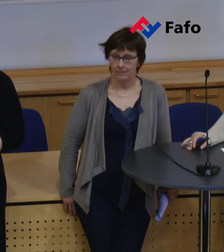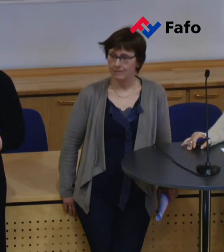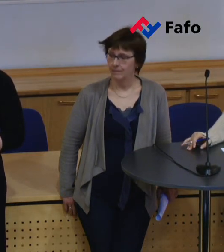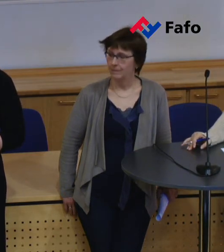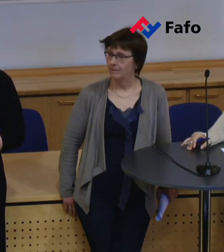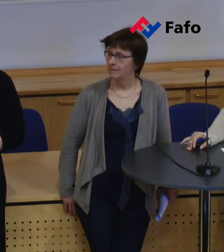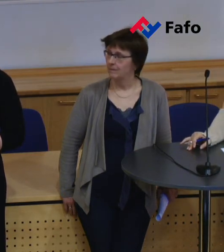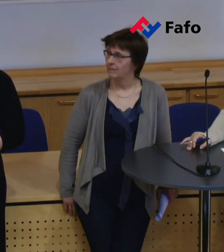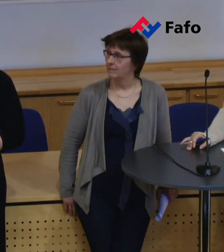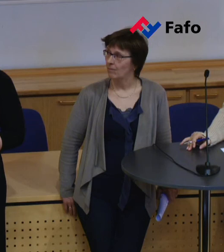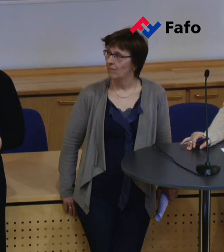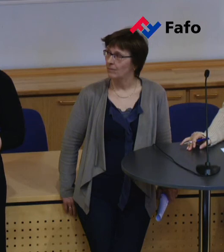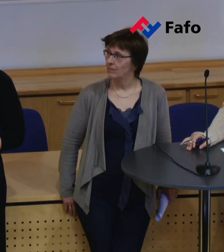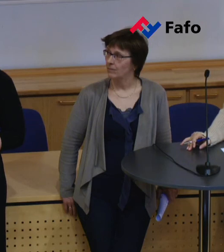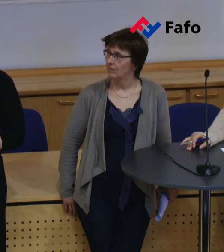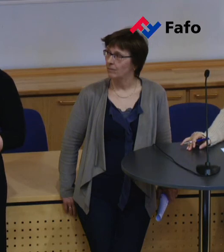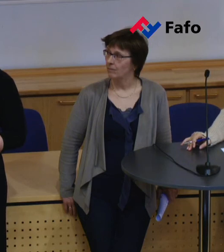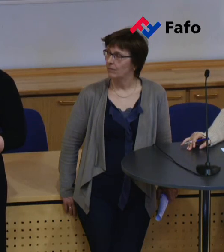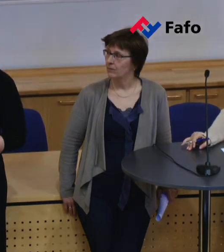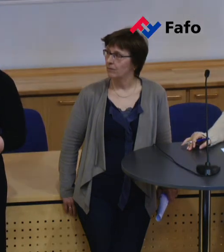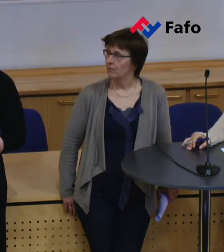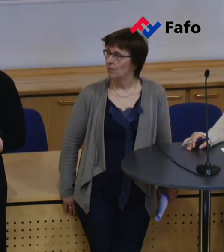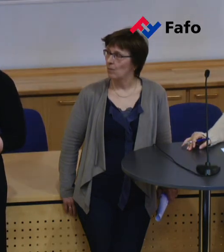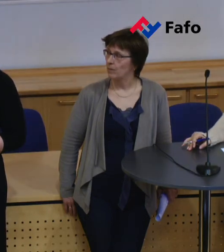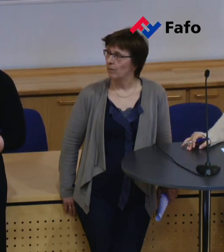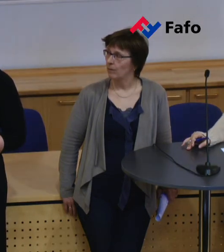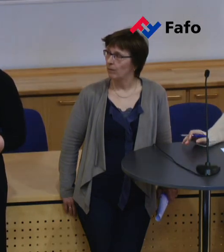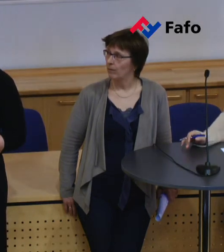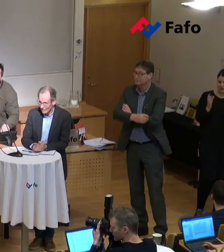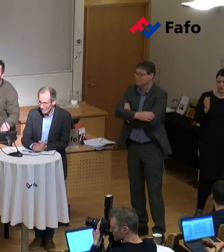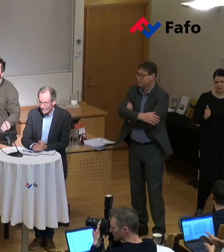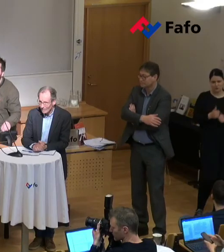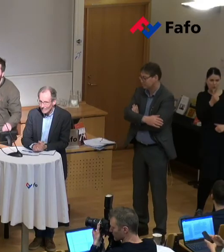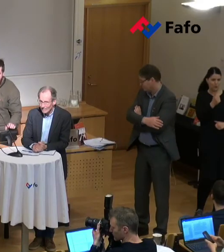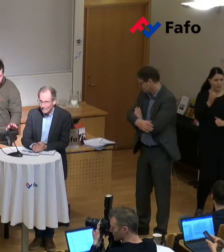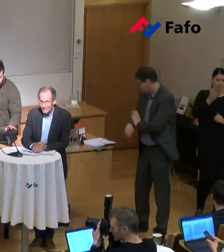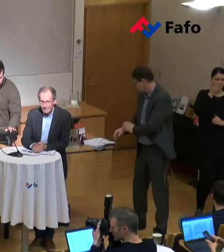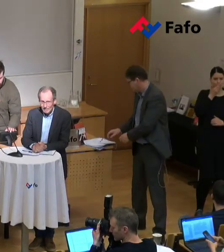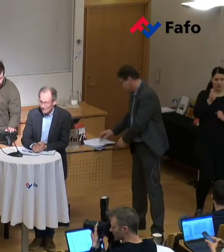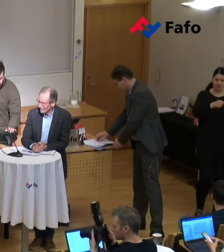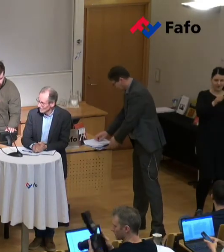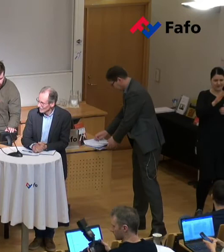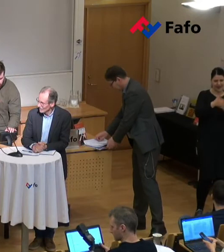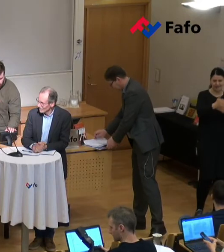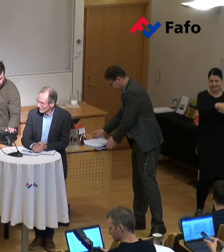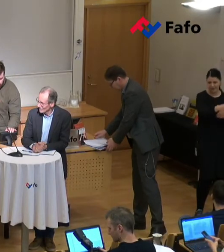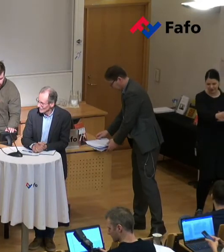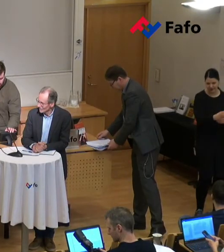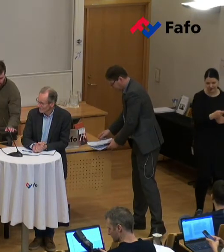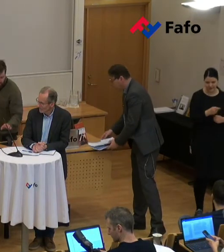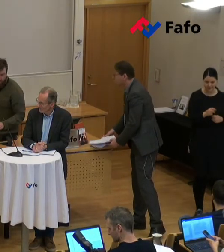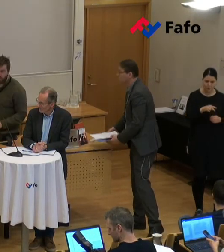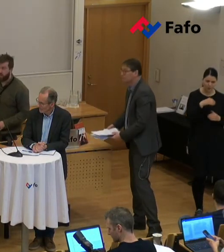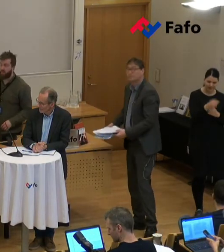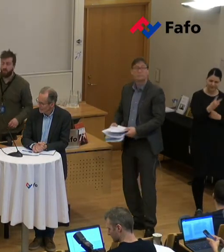psykisk helsearbeid. Og det ble lagt fram det ene suverene prosjektet etter det andre. Hele konferansen 2